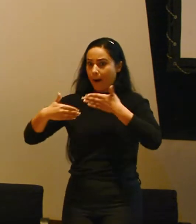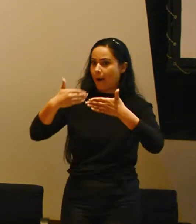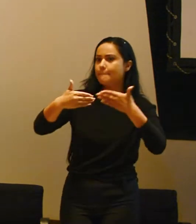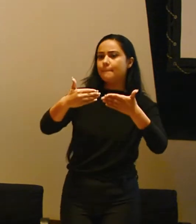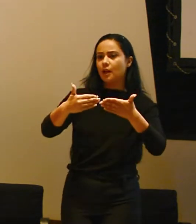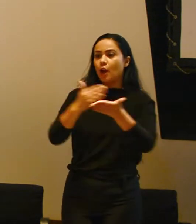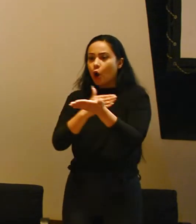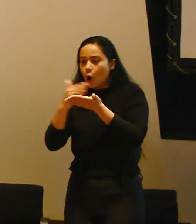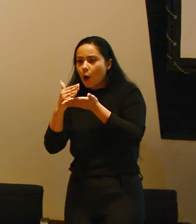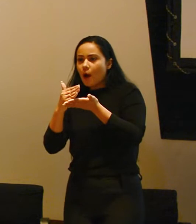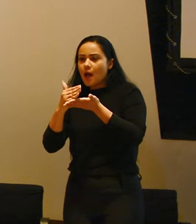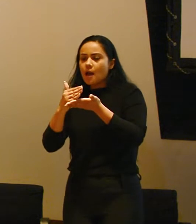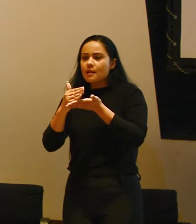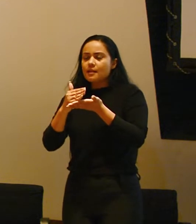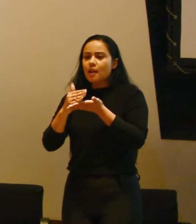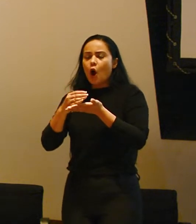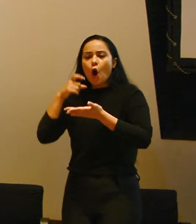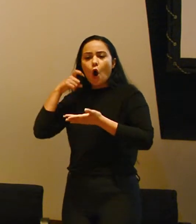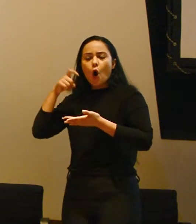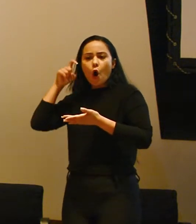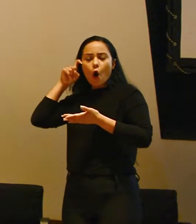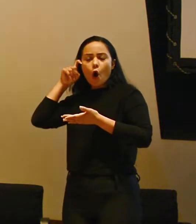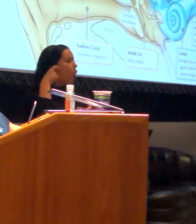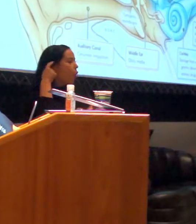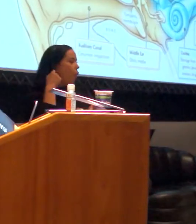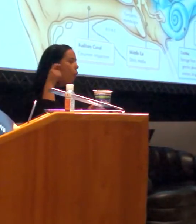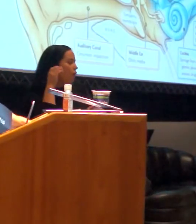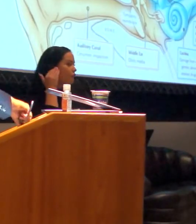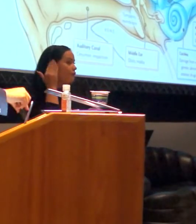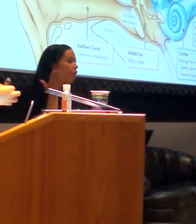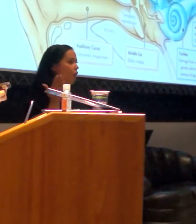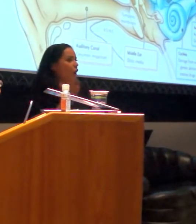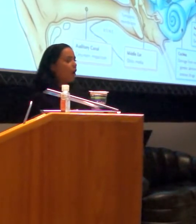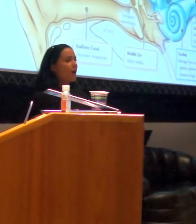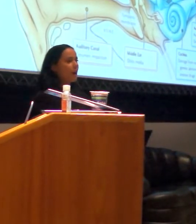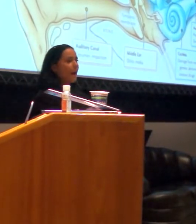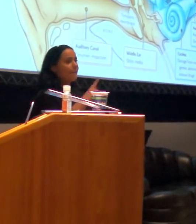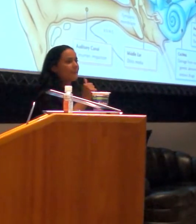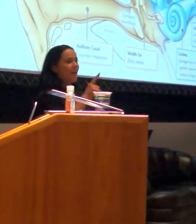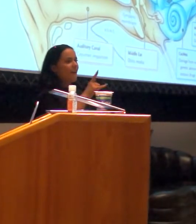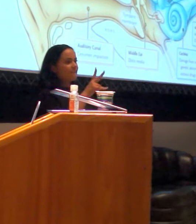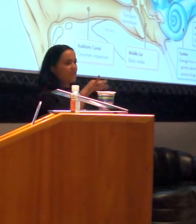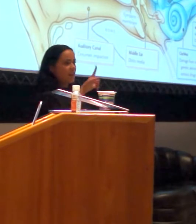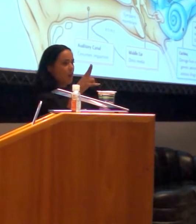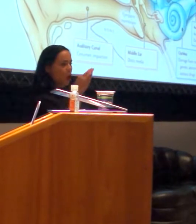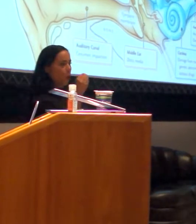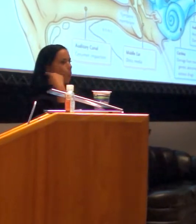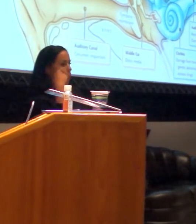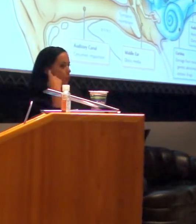ela começa desde a orelha externa, que é o pavilhão auricular, aqui é a orelha.